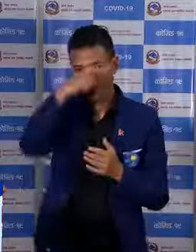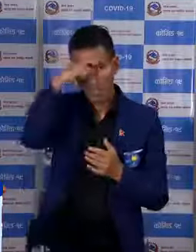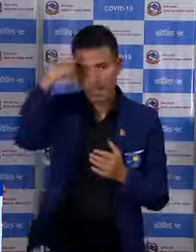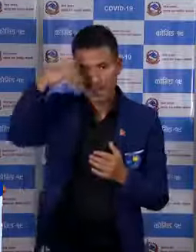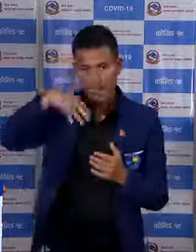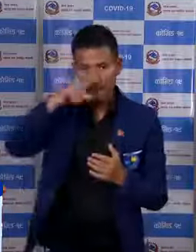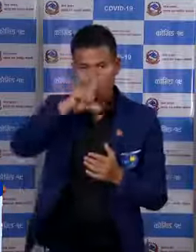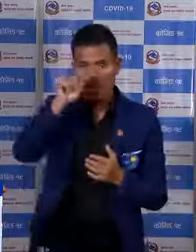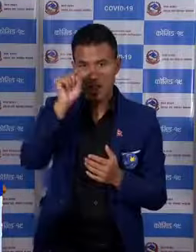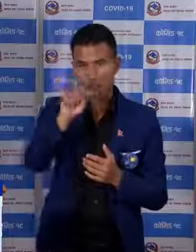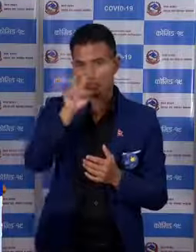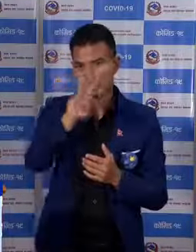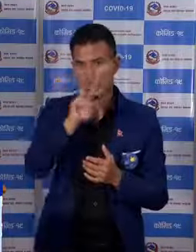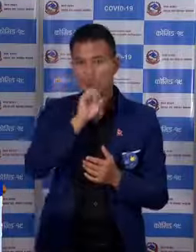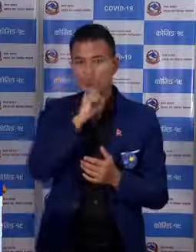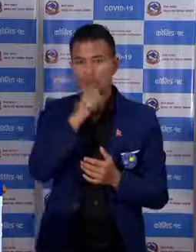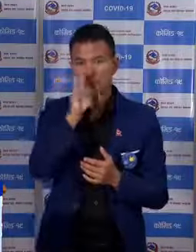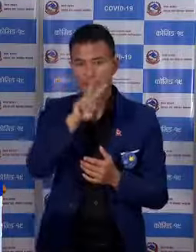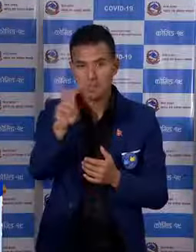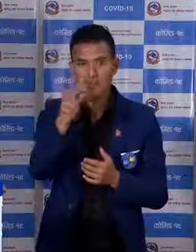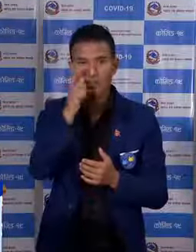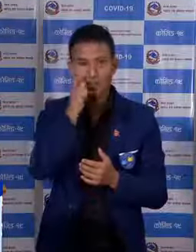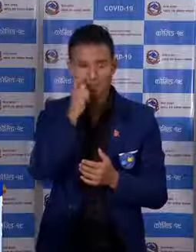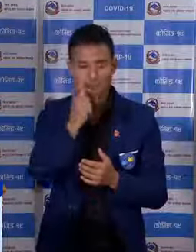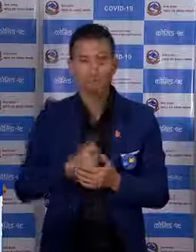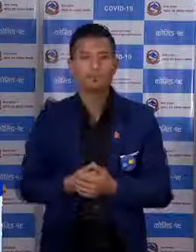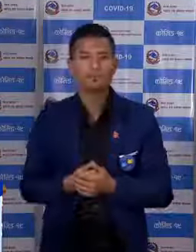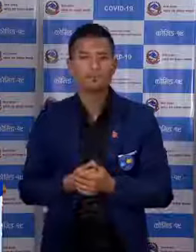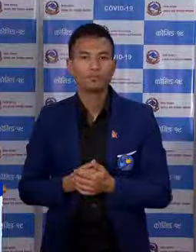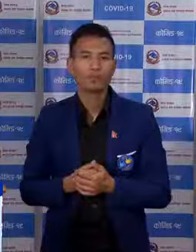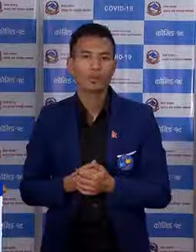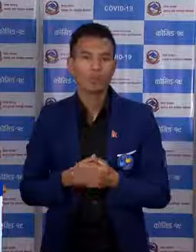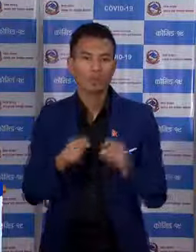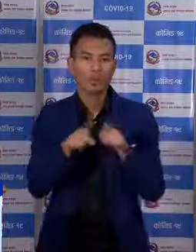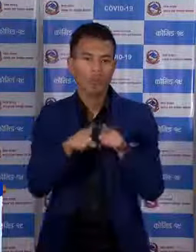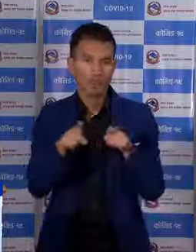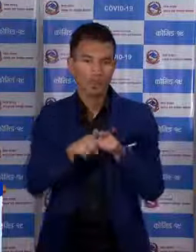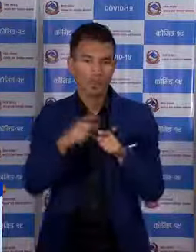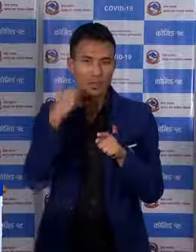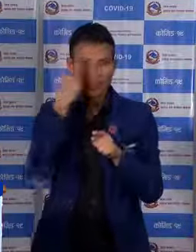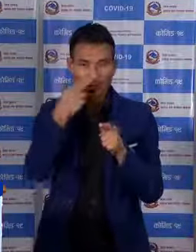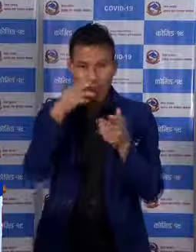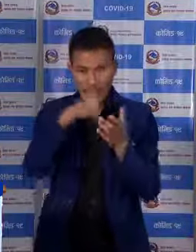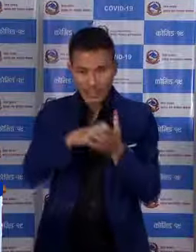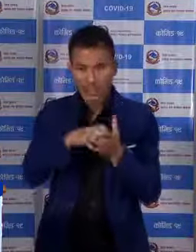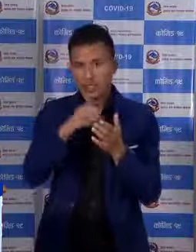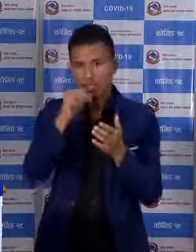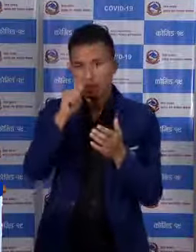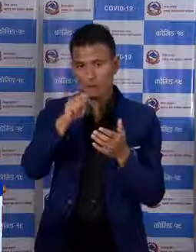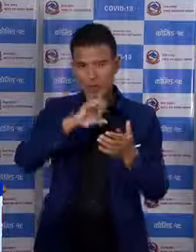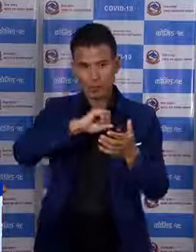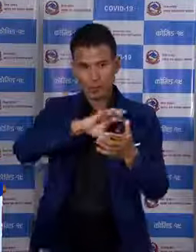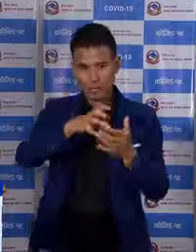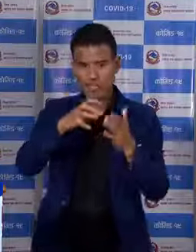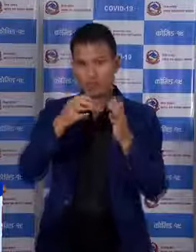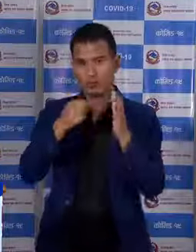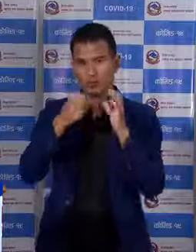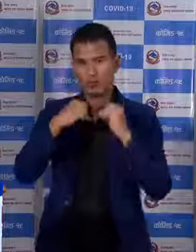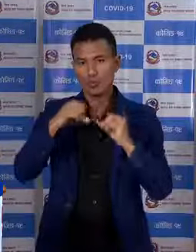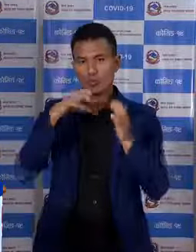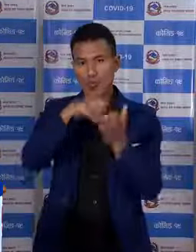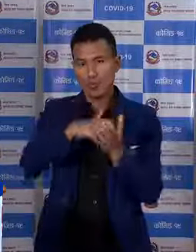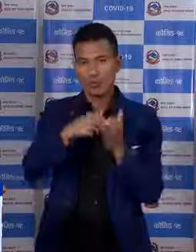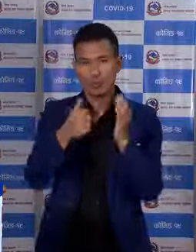नेपाल गंज 2 का 22 बर्स पुरुश हुनुँँछा तेसे गरी रुपन देही को प्रादिसिक पर्योक सालामगरियेको